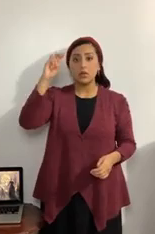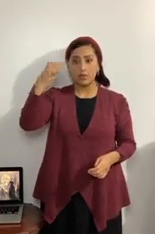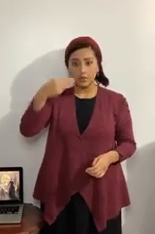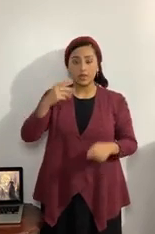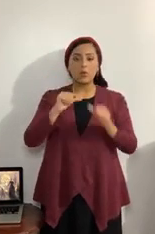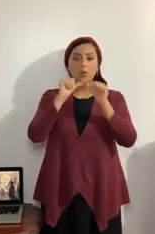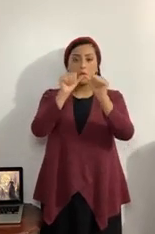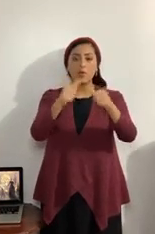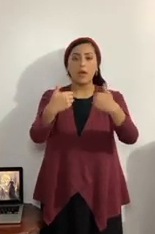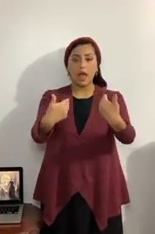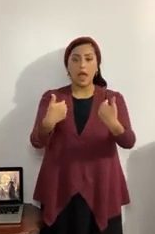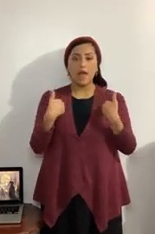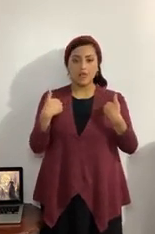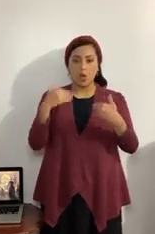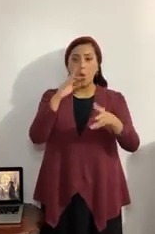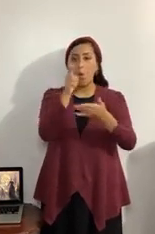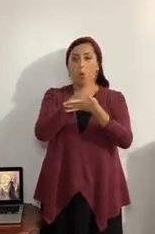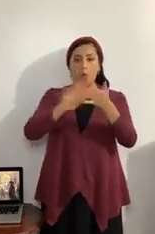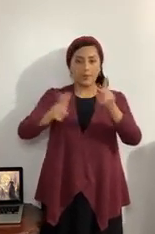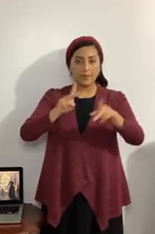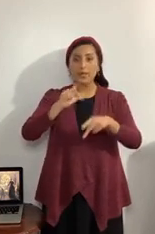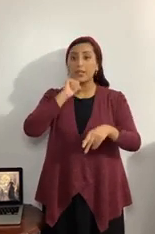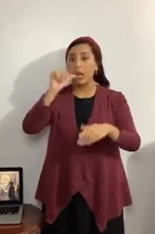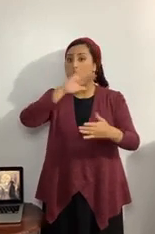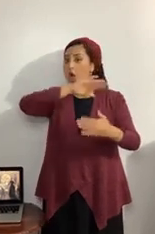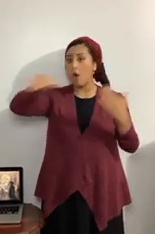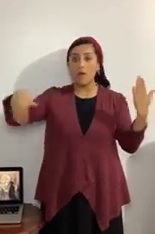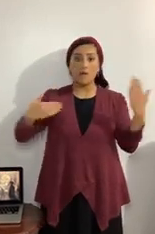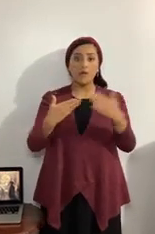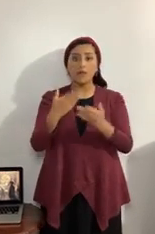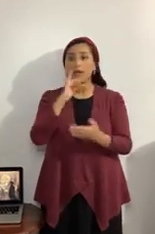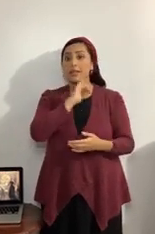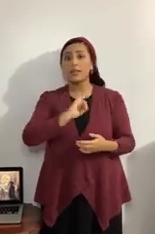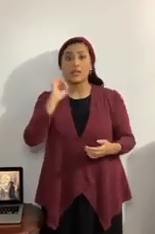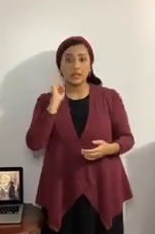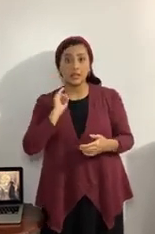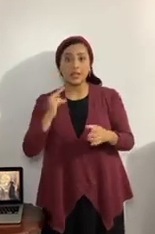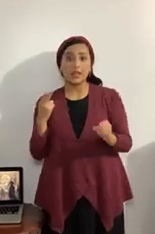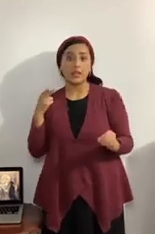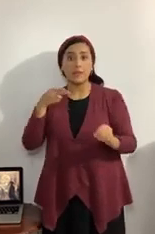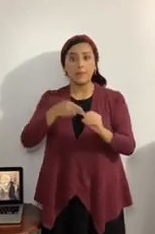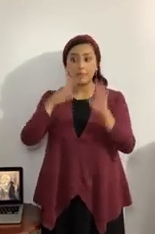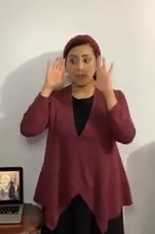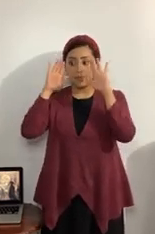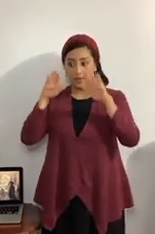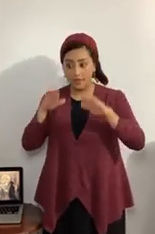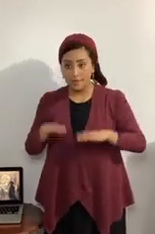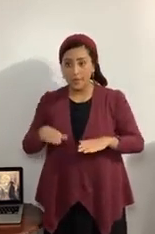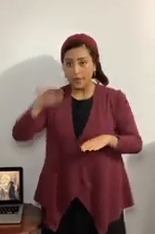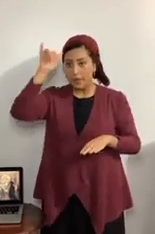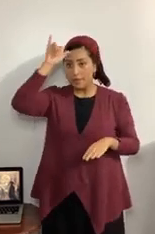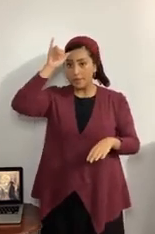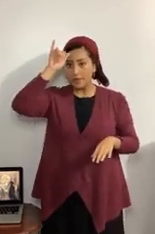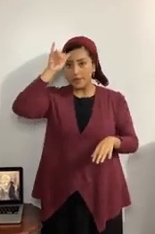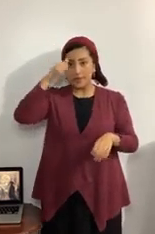remanente. No todos los israelitas, hago la aclaración, amados, participaron en la adoración del becerro de oro, construido por